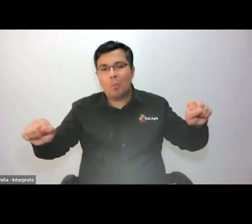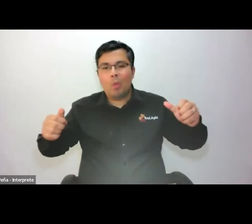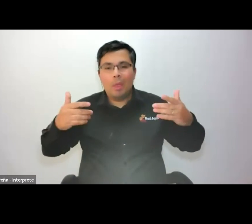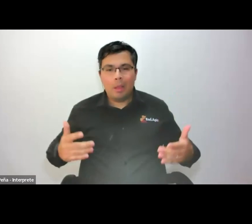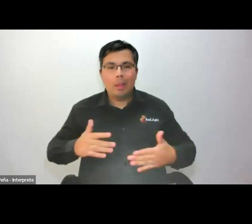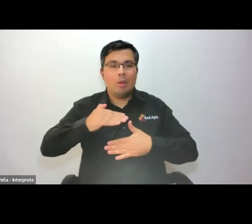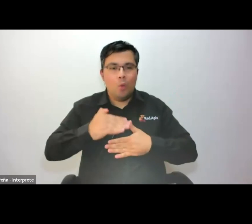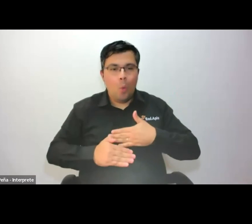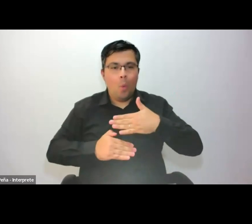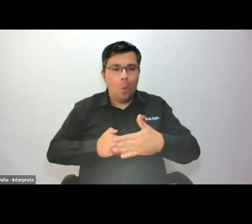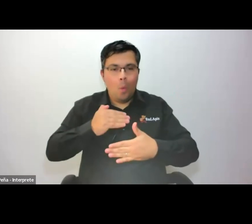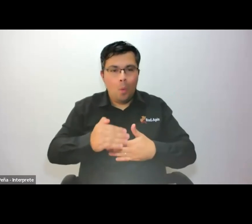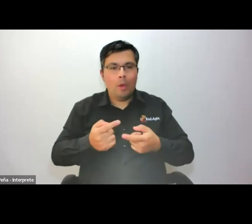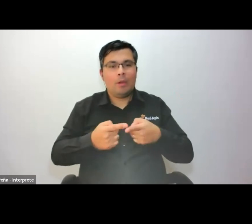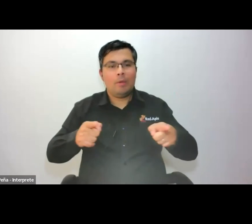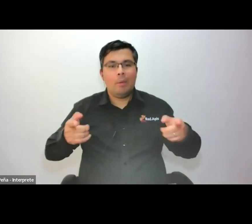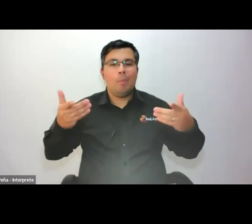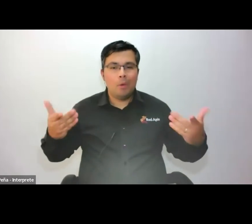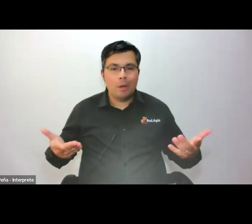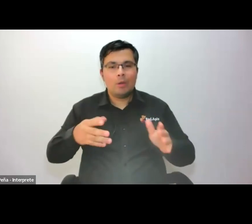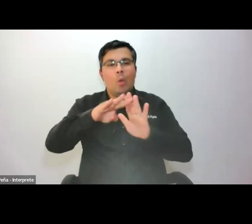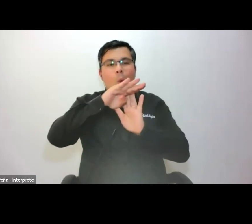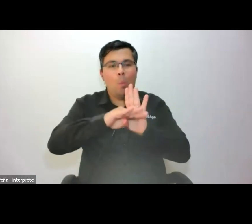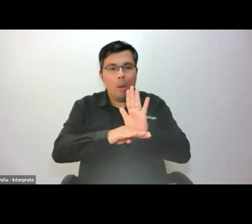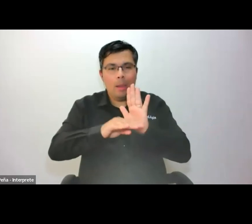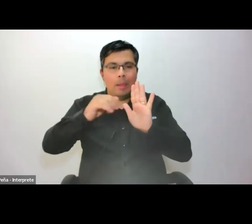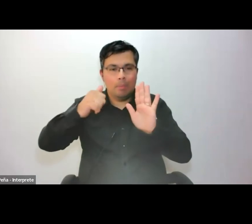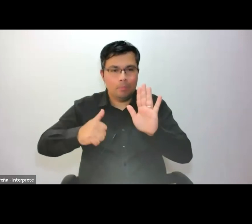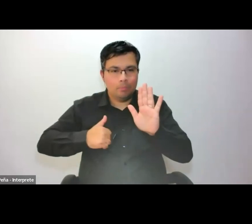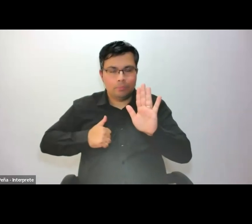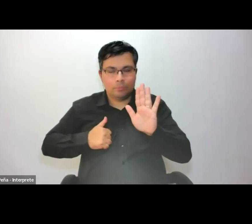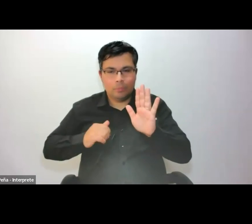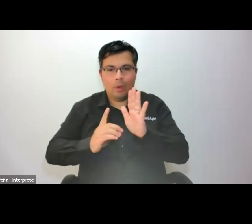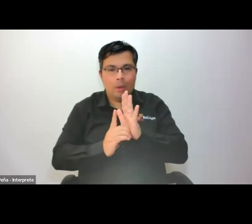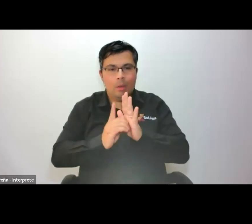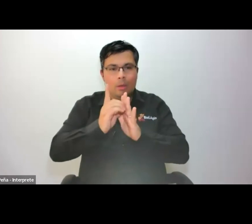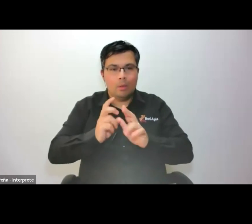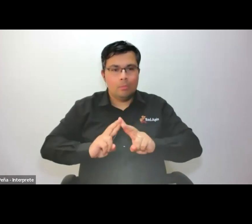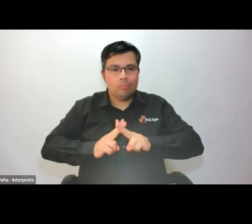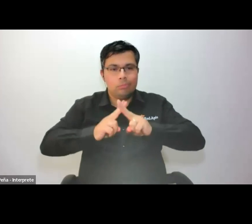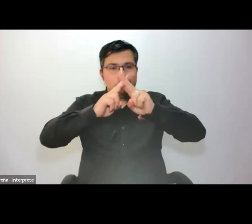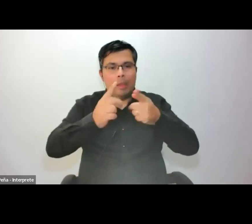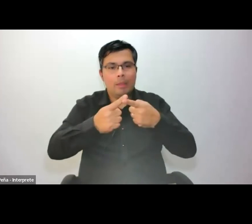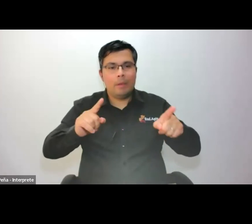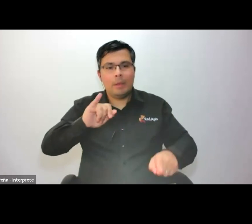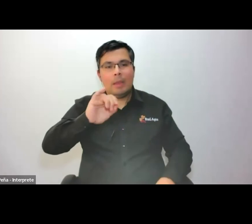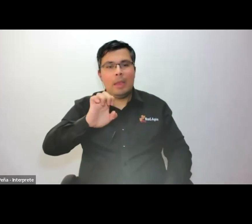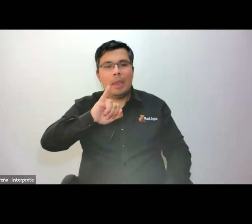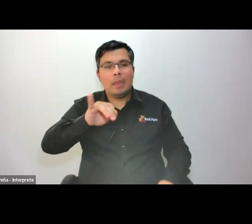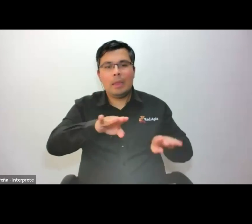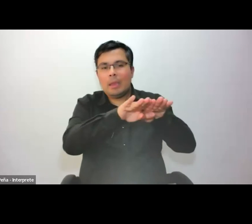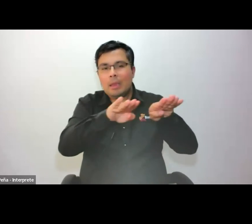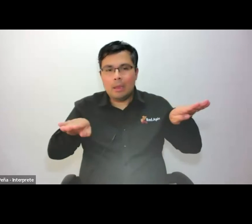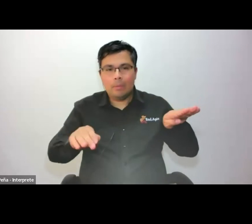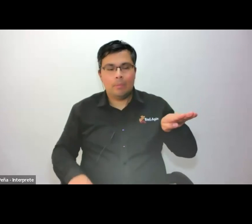acciones, por eso es un plan de implementación que se va a ir desarrollando con distintos ejes, en la medida en que abordamos